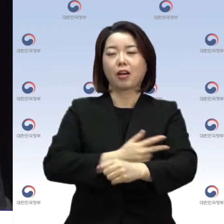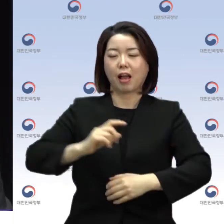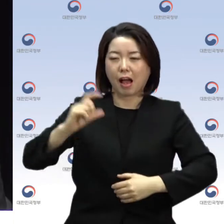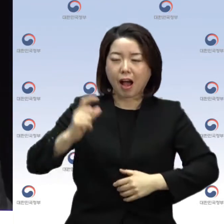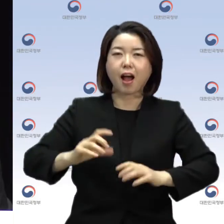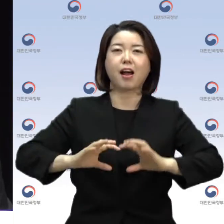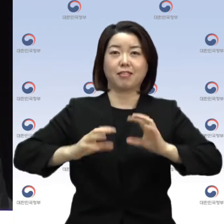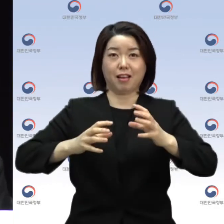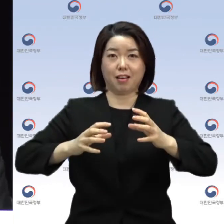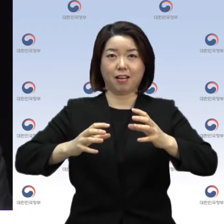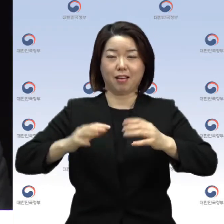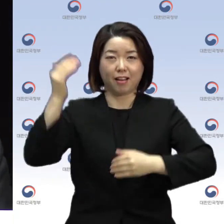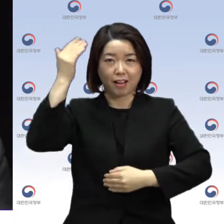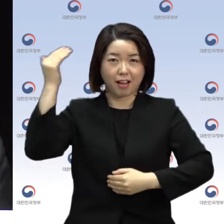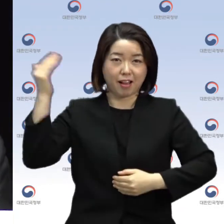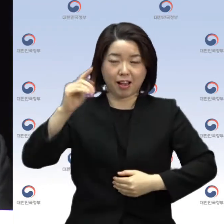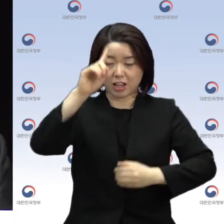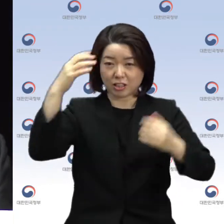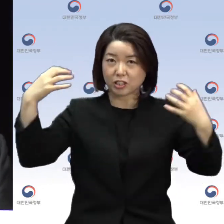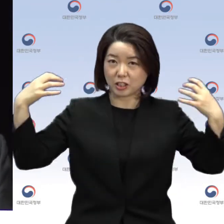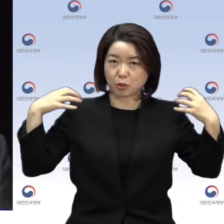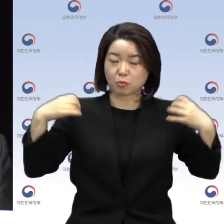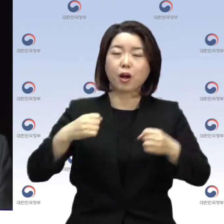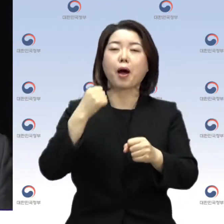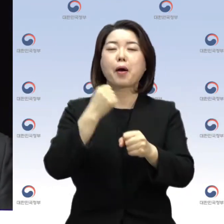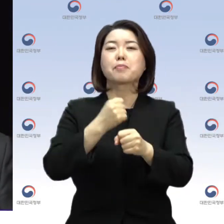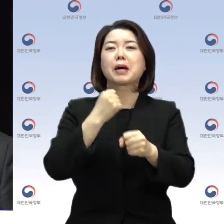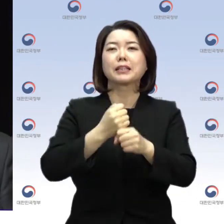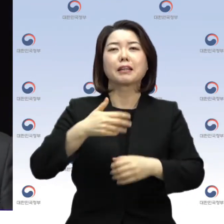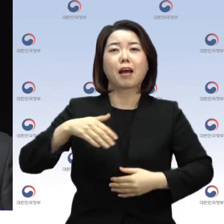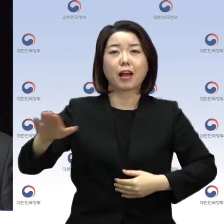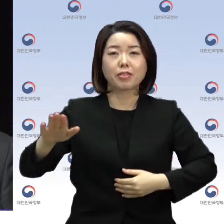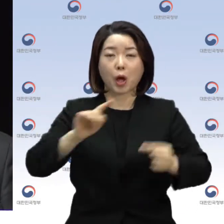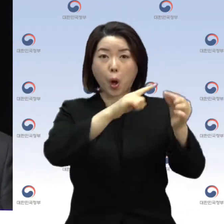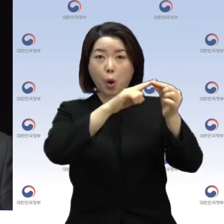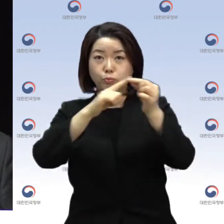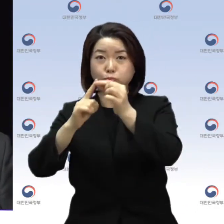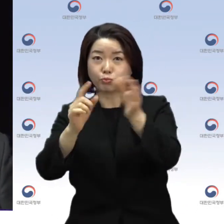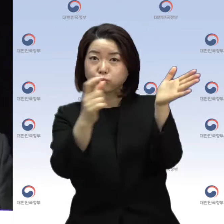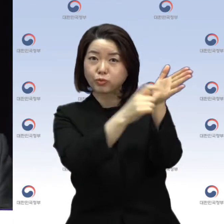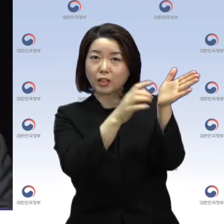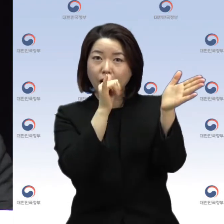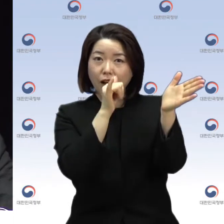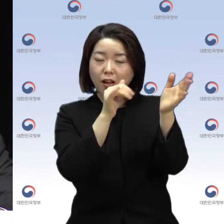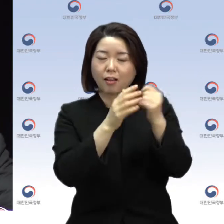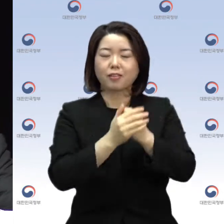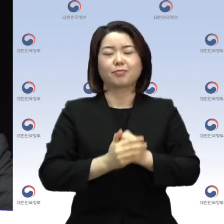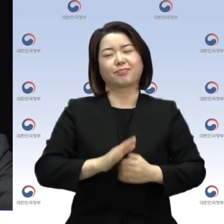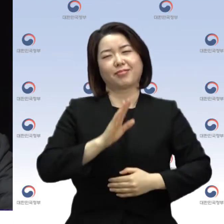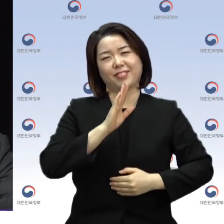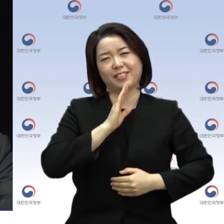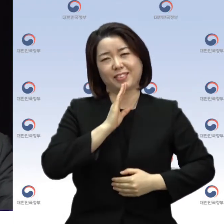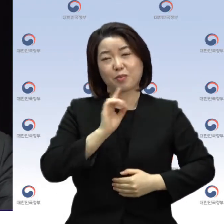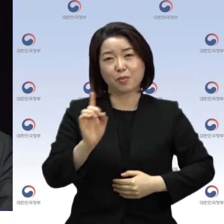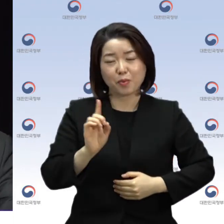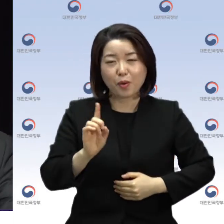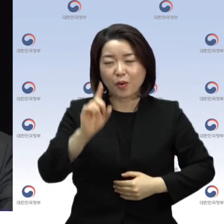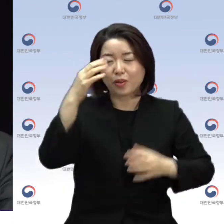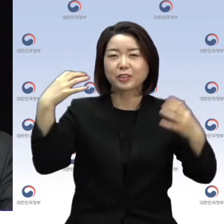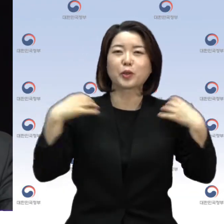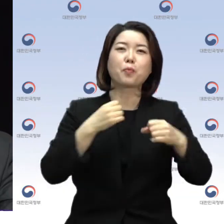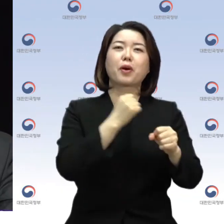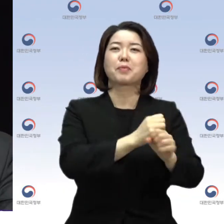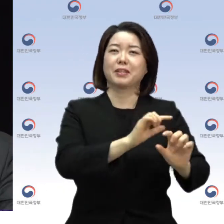강국 대한민국 정부가 만들어 가겠습니다 나와 있는데, 사실은 정부가 만드는 게 아니고